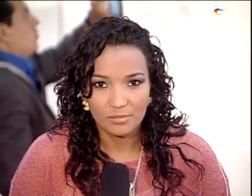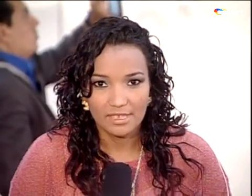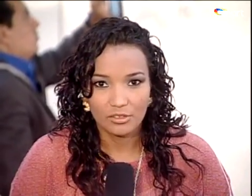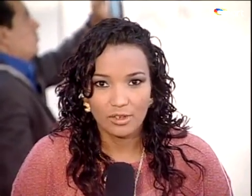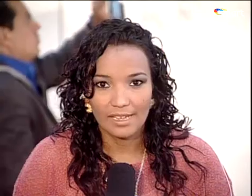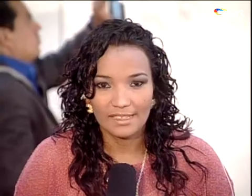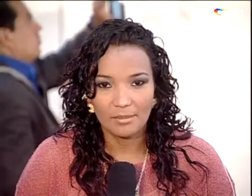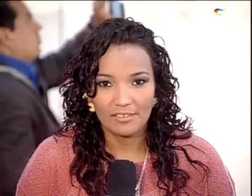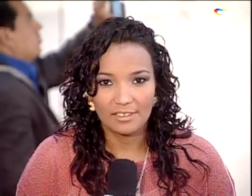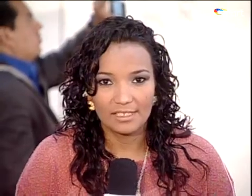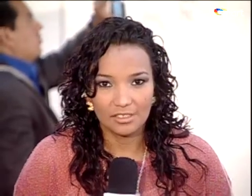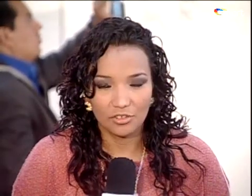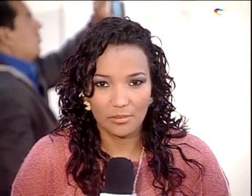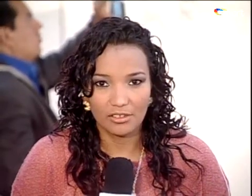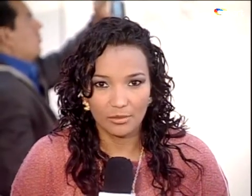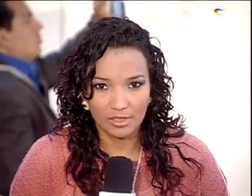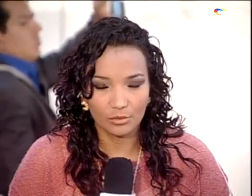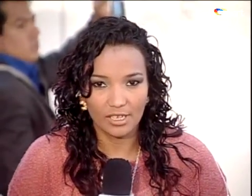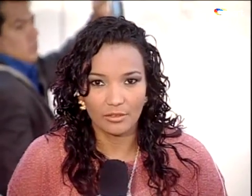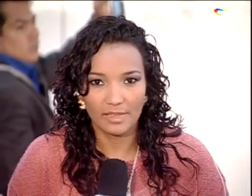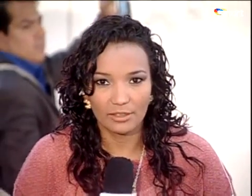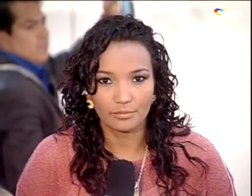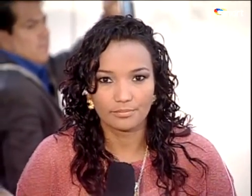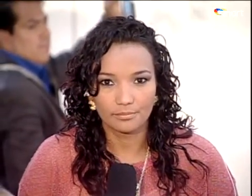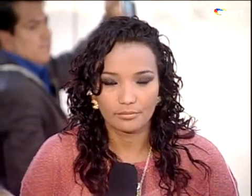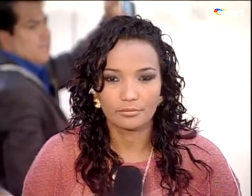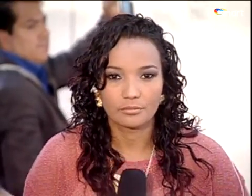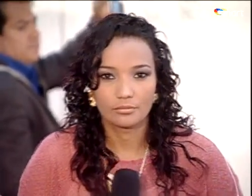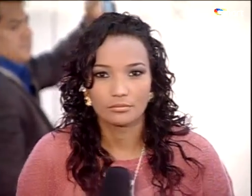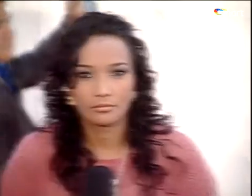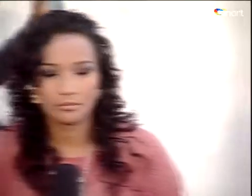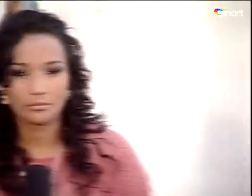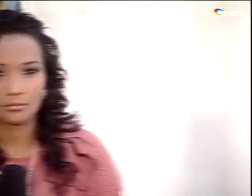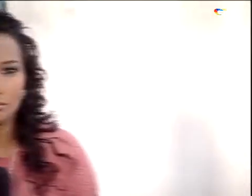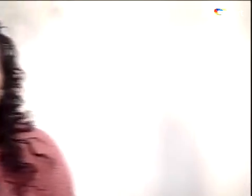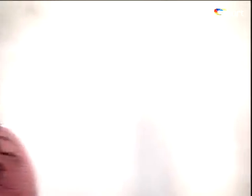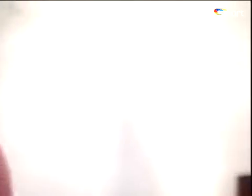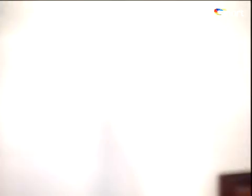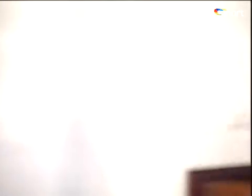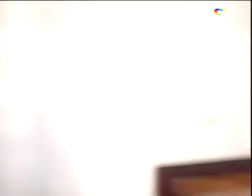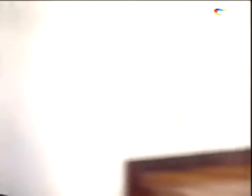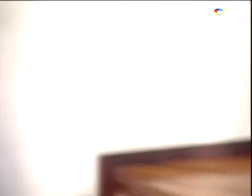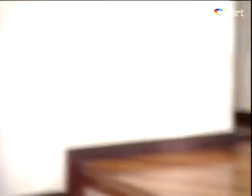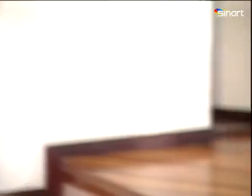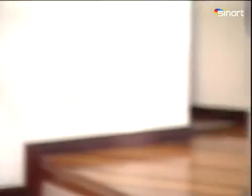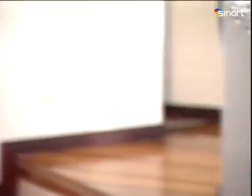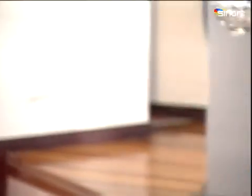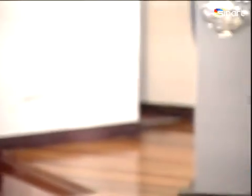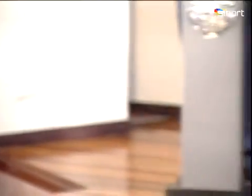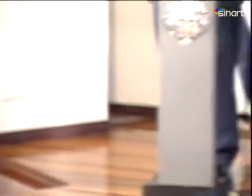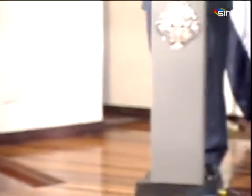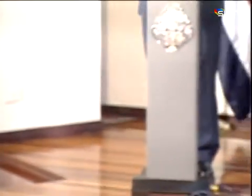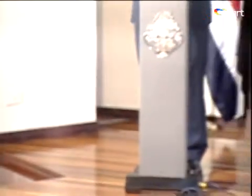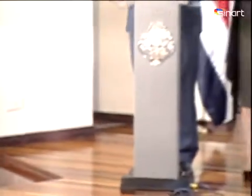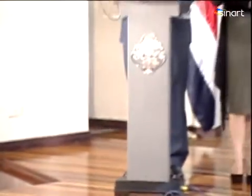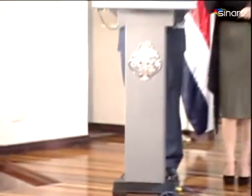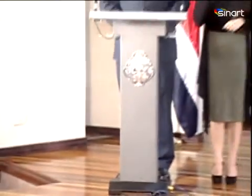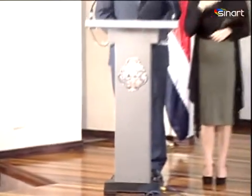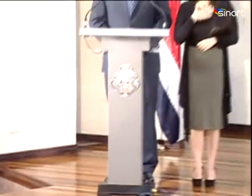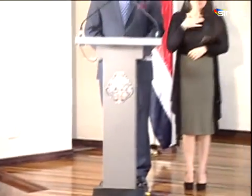con respecto al tema de fertilización in vitro. Vamos a escucharlo inmediato. Ello no ha sido posible. Razones que